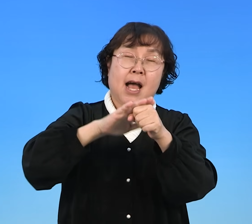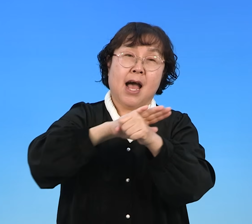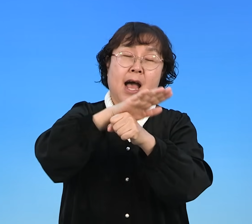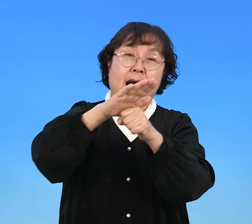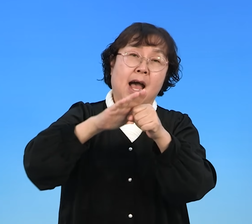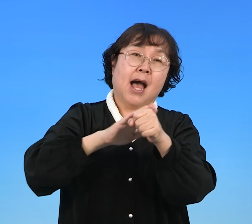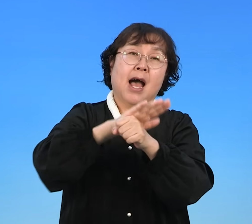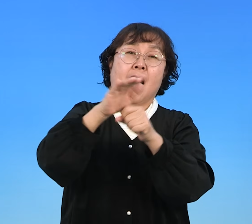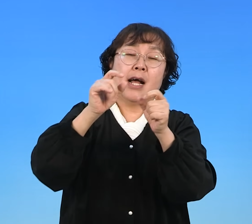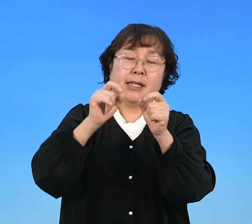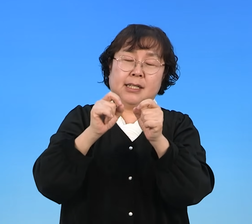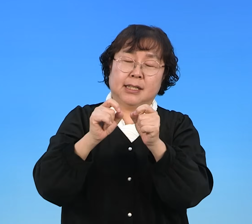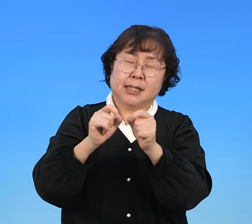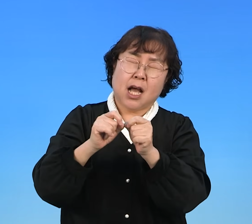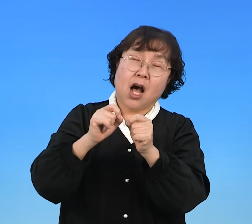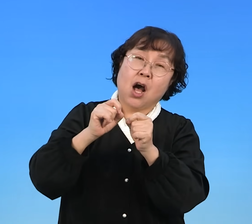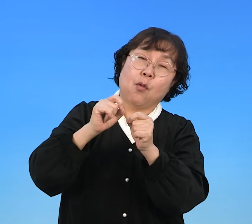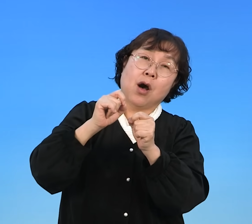인자는 영원하도다.